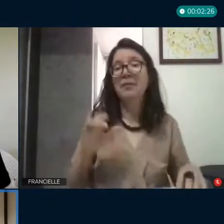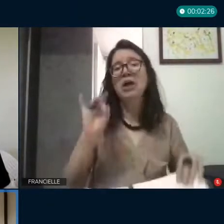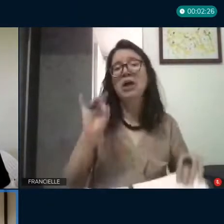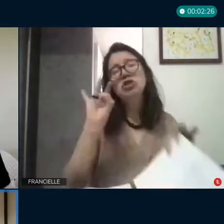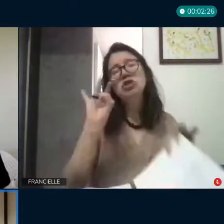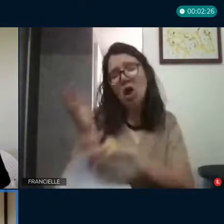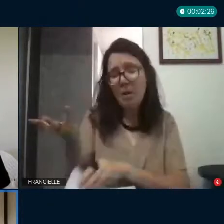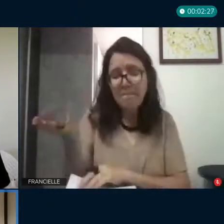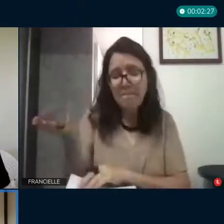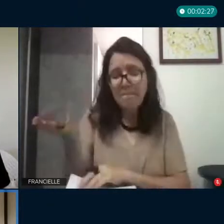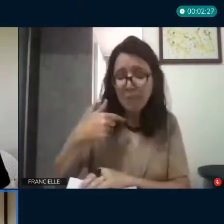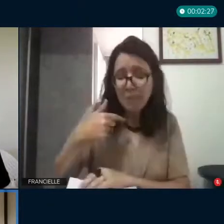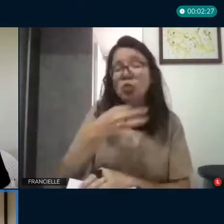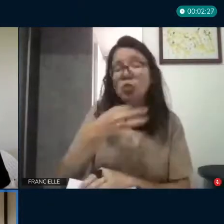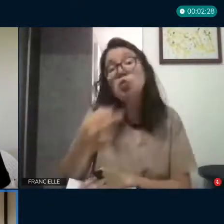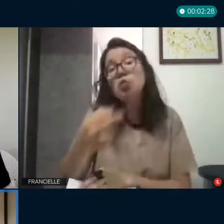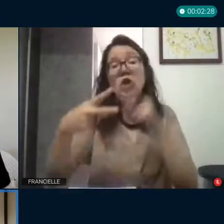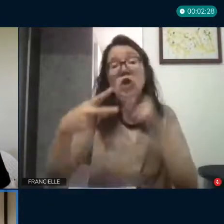também estão